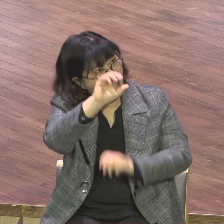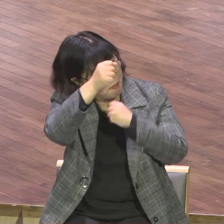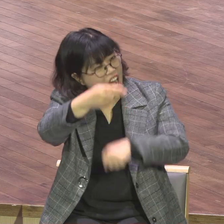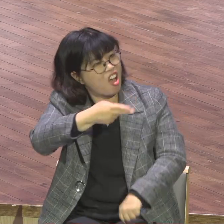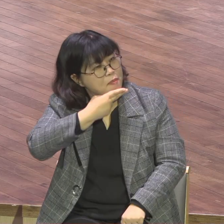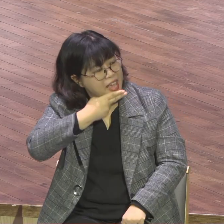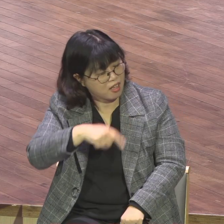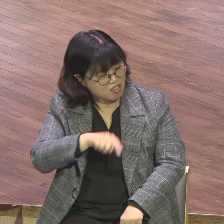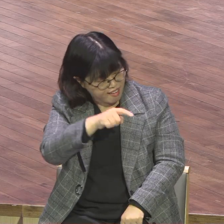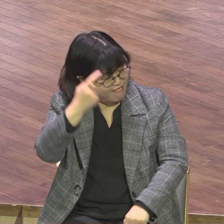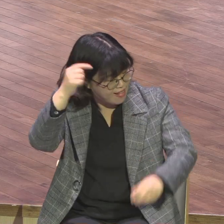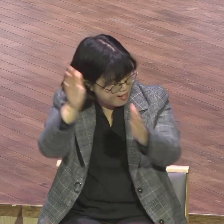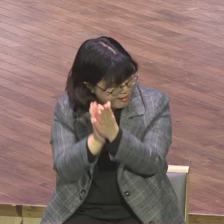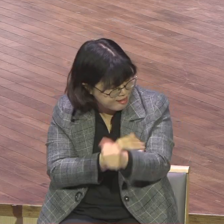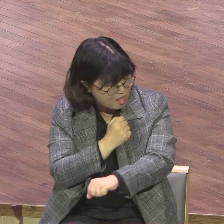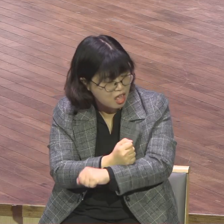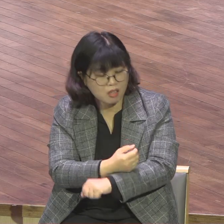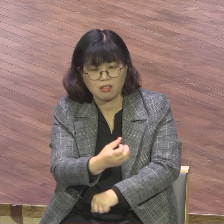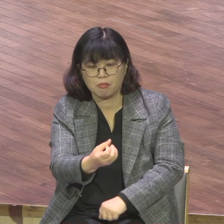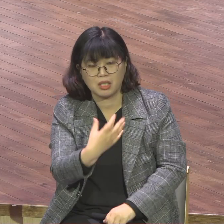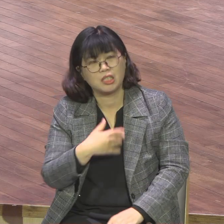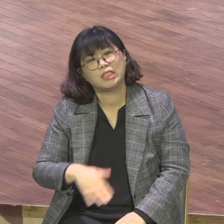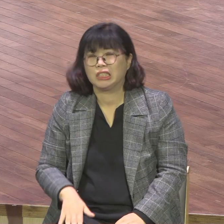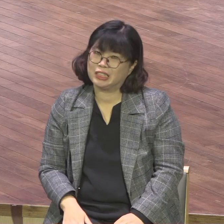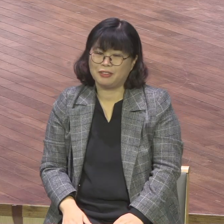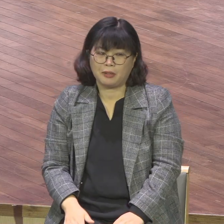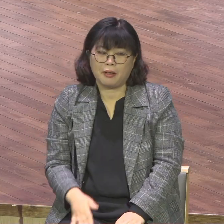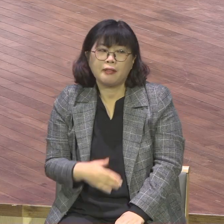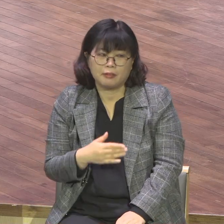뭐 달라? 없습니다.